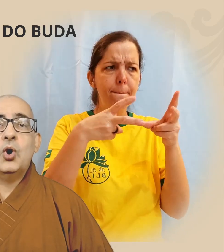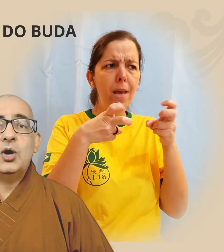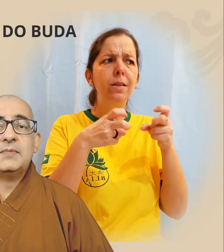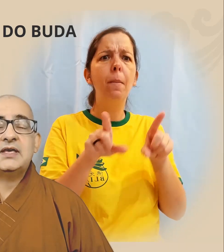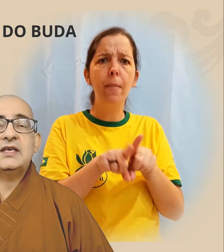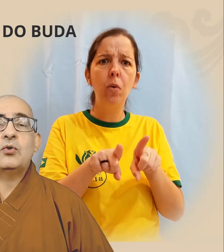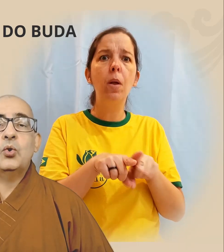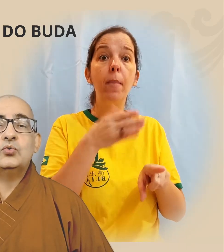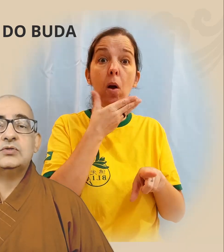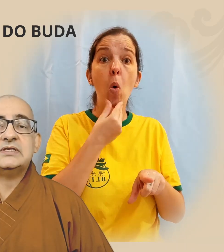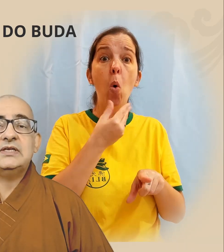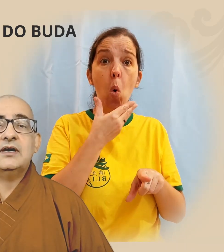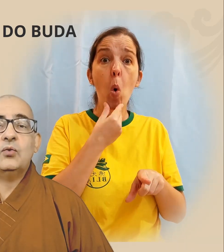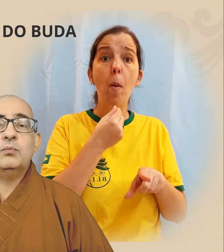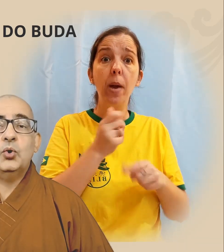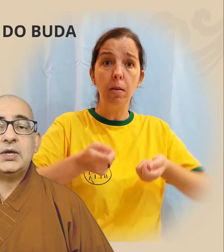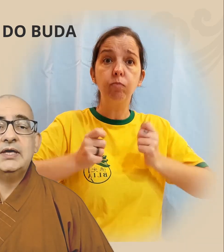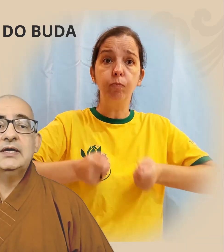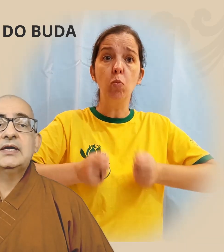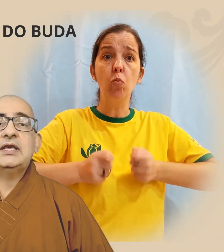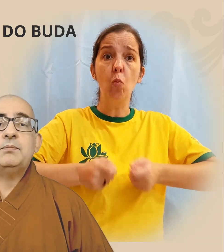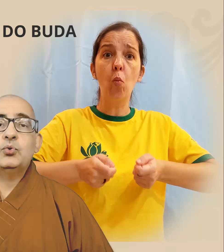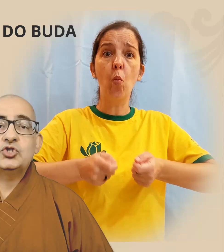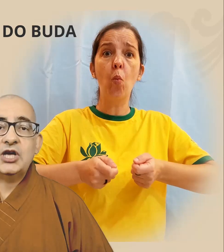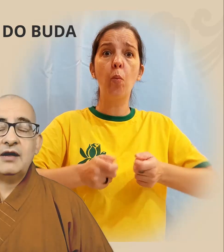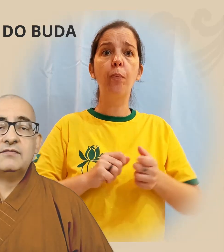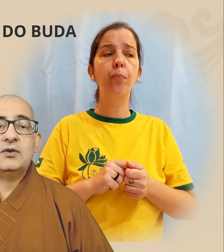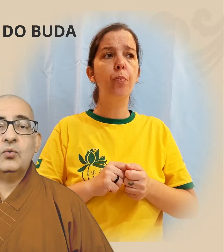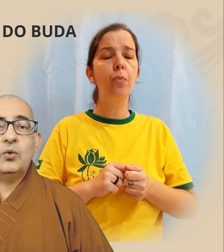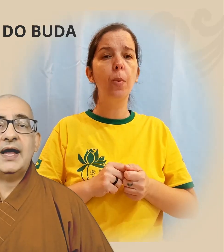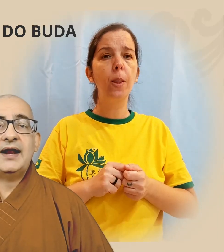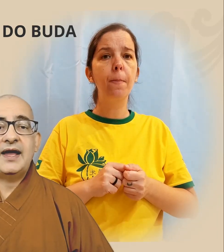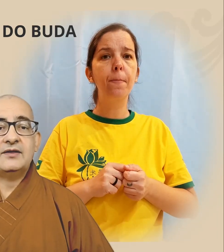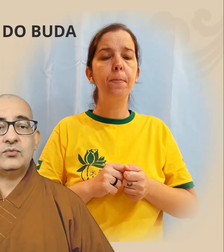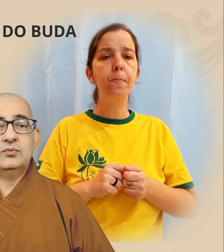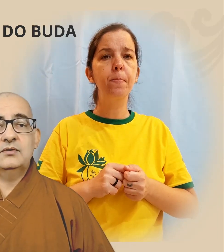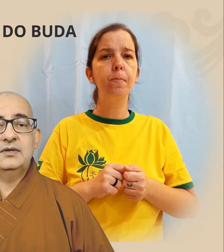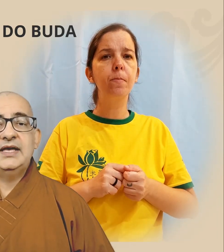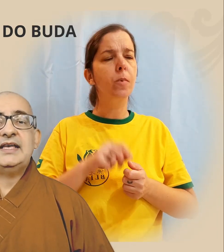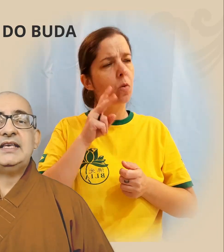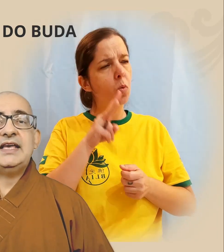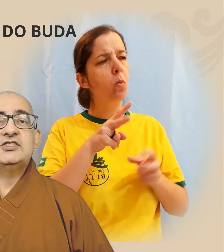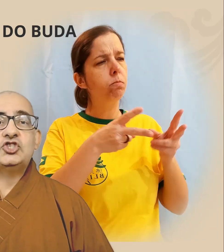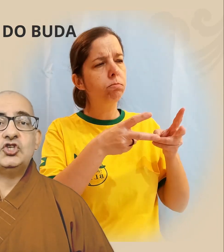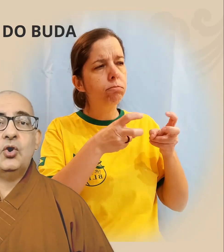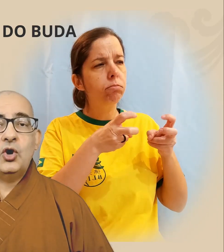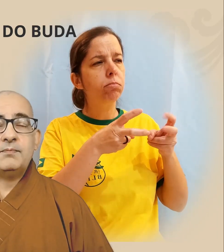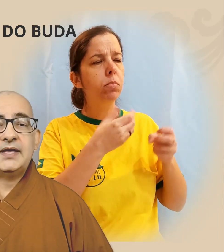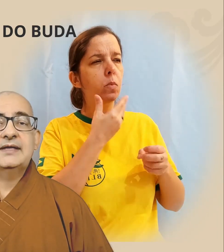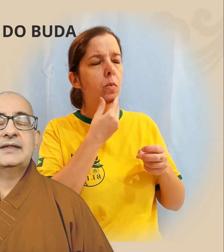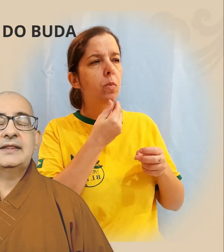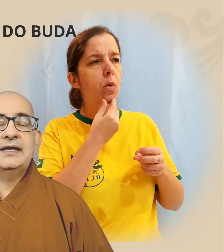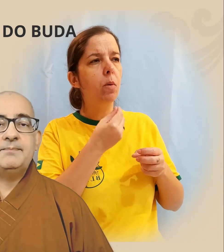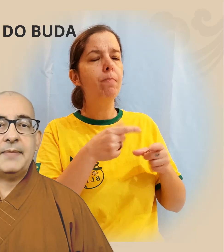no homem que conduzia o boi que puxava o arado. E este